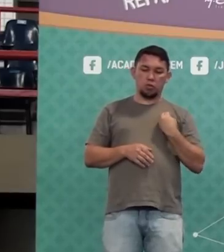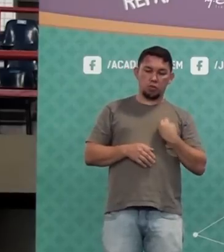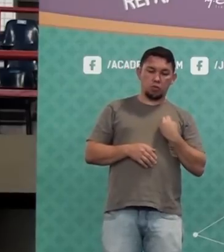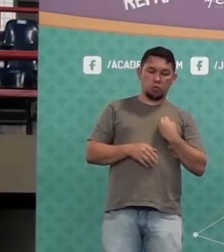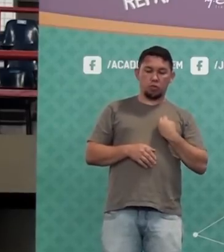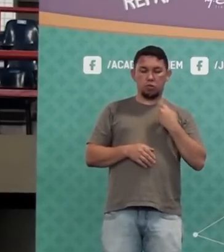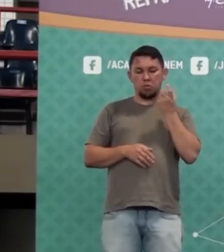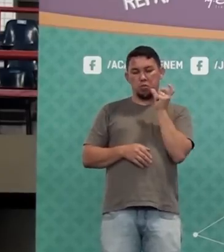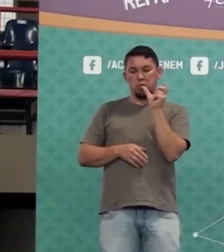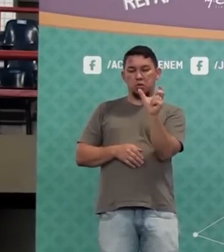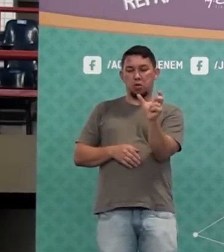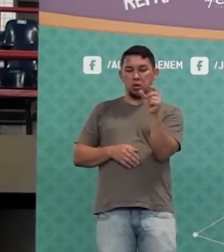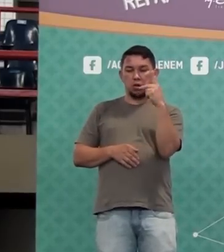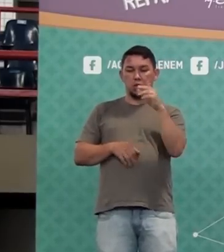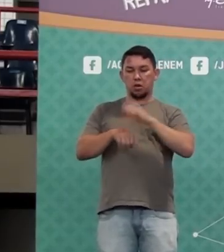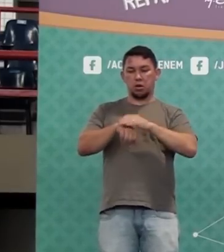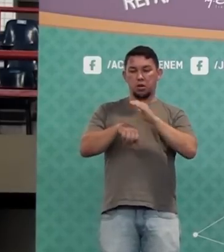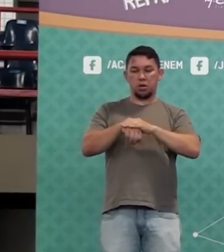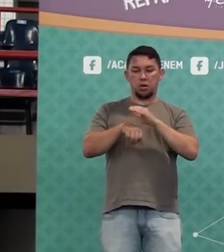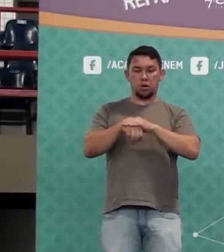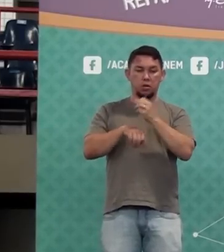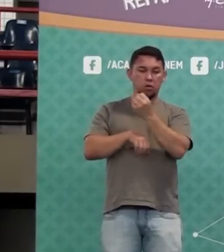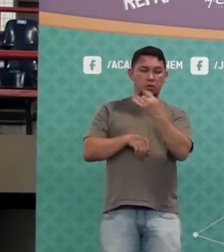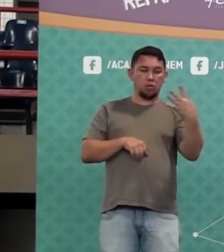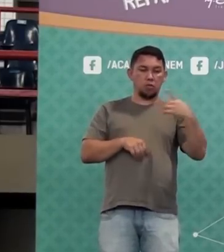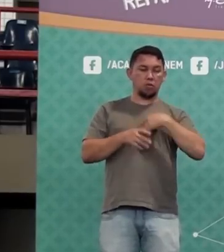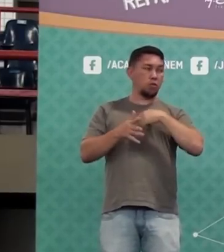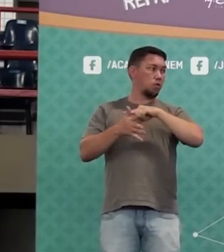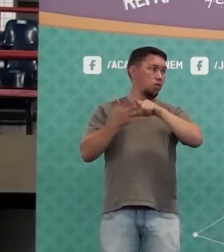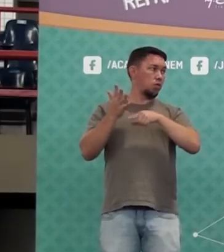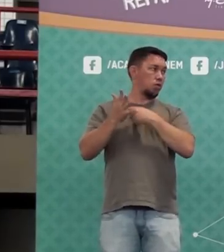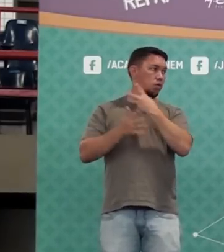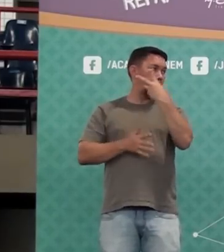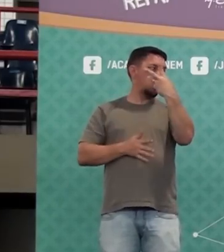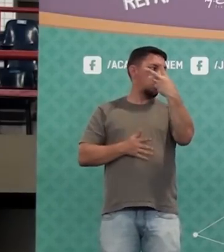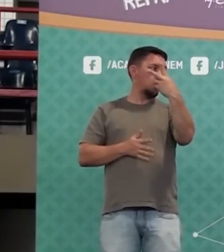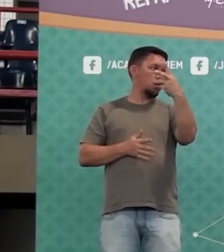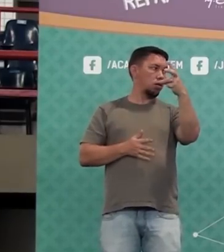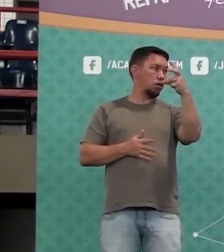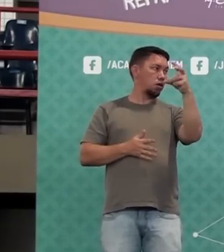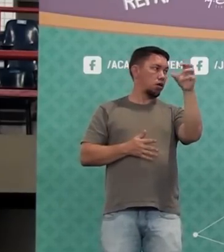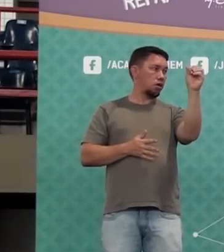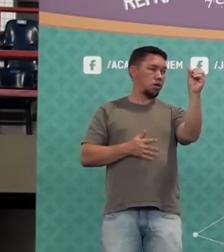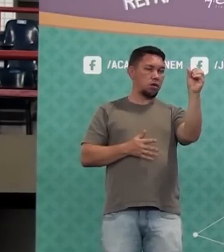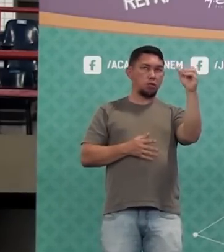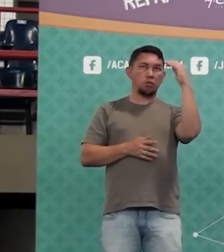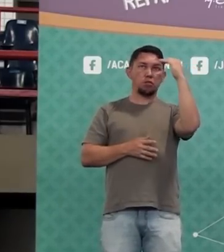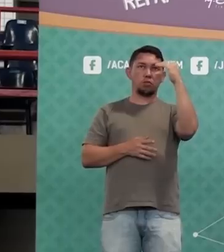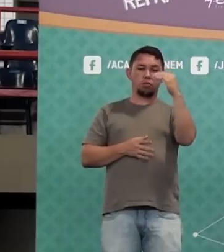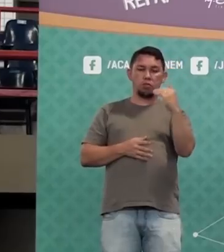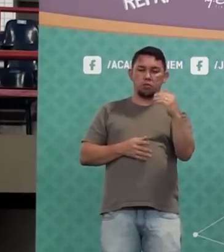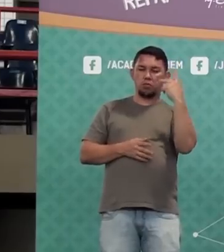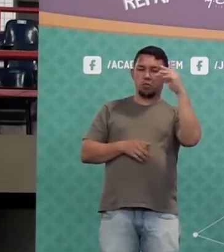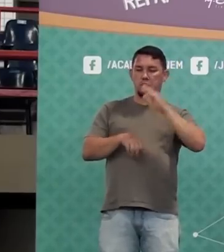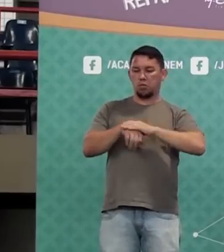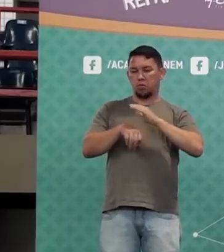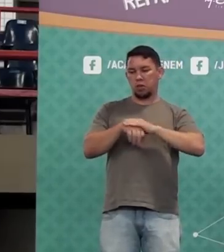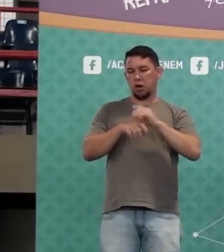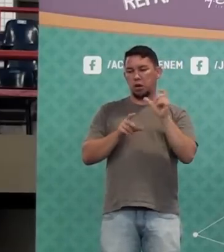qual situação devo usá-lo? Em 36 situações. E a aula hoje não dá, que crase é outro